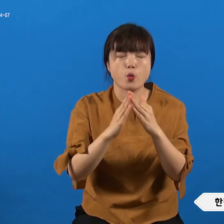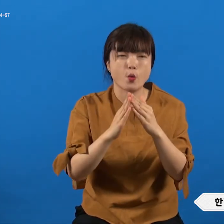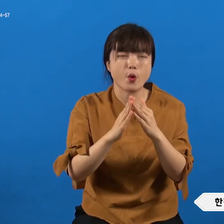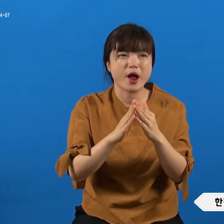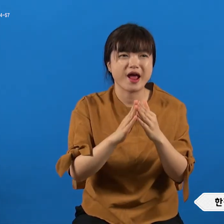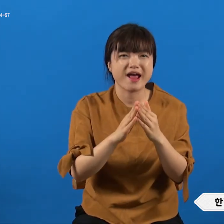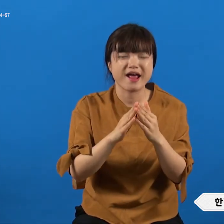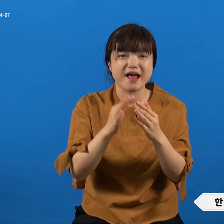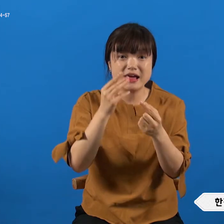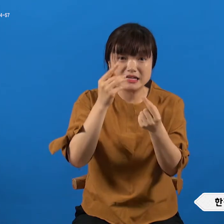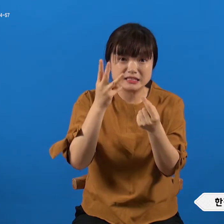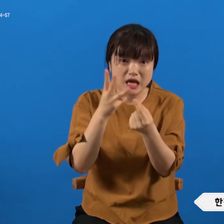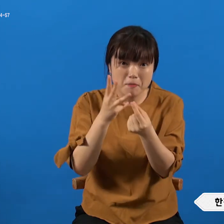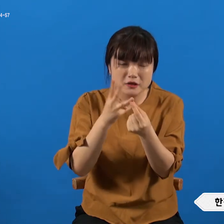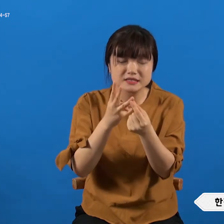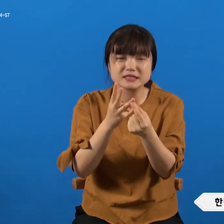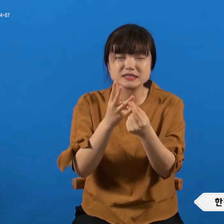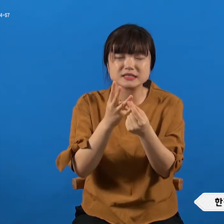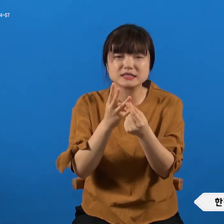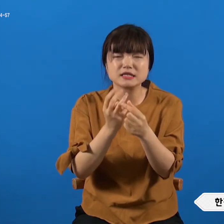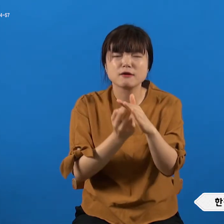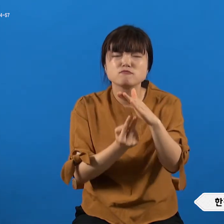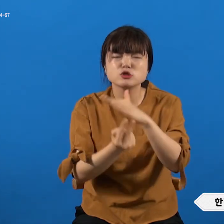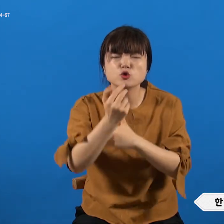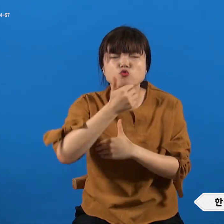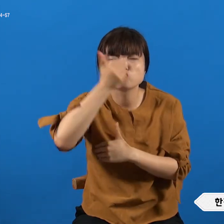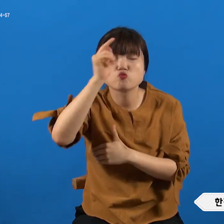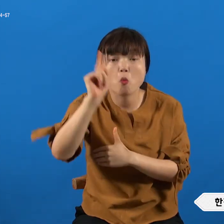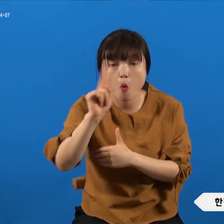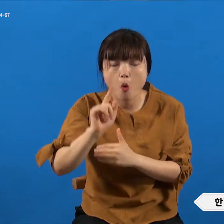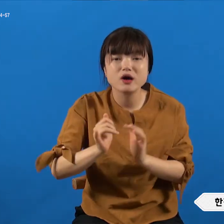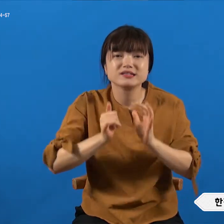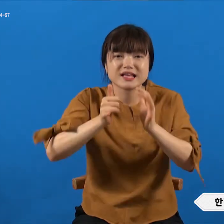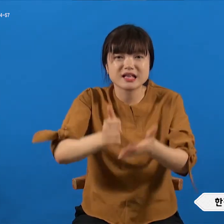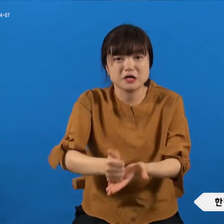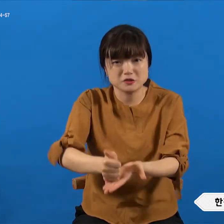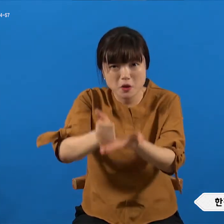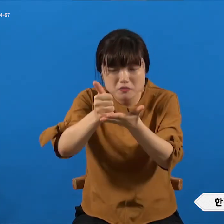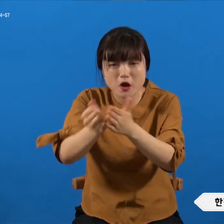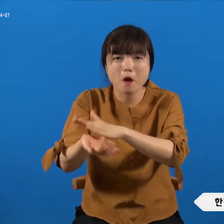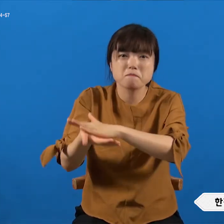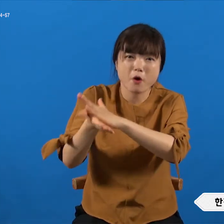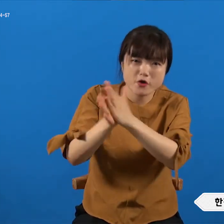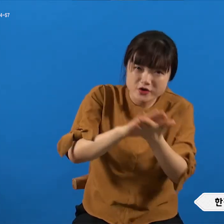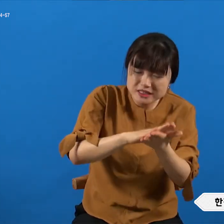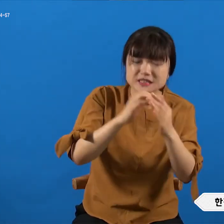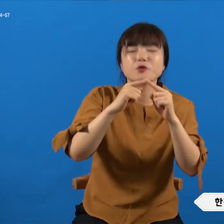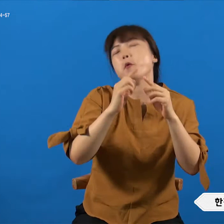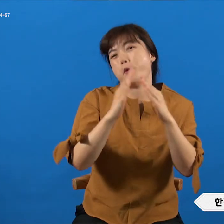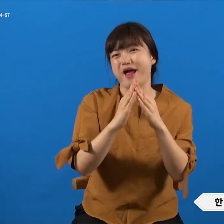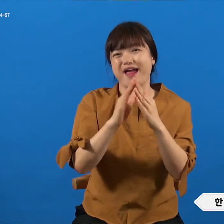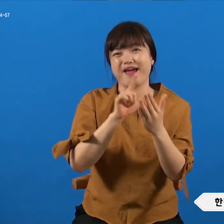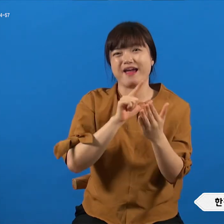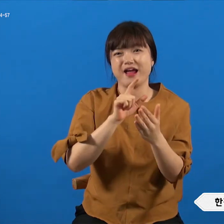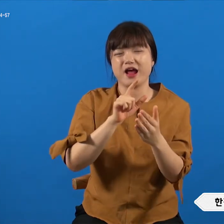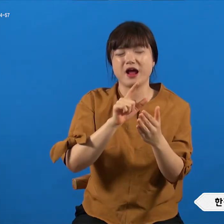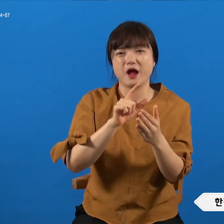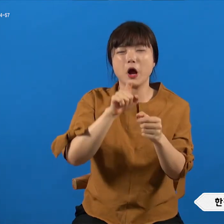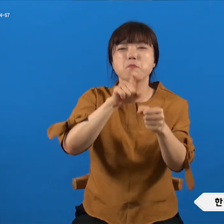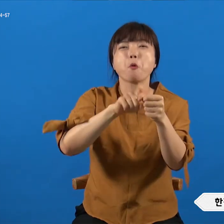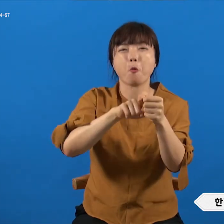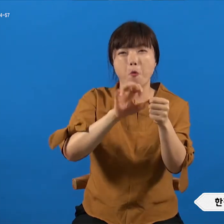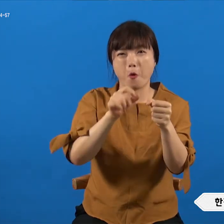비전이 뭡니까? 세 번째 비전, 세상을 섬기고 변혁시키는 교회.